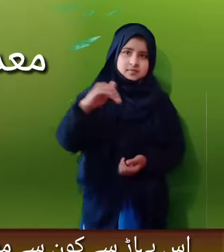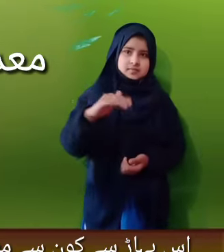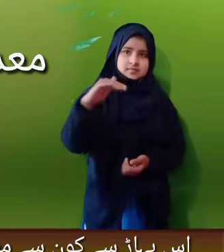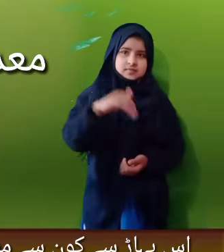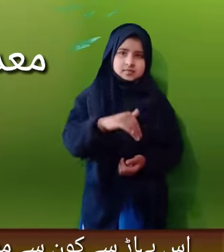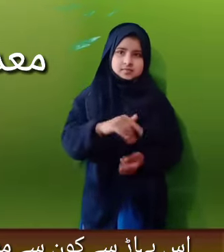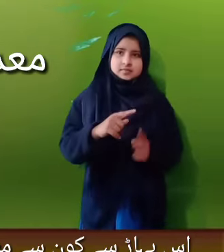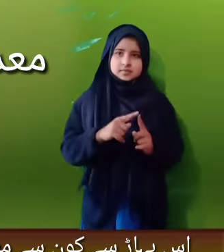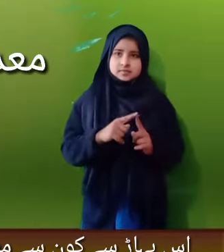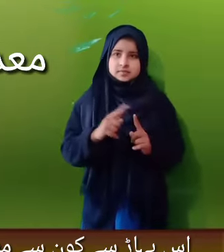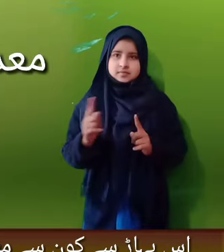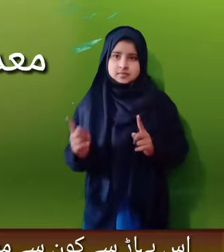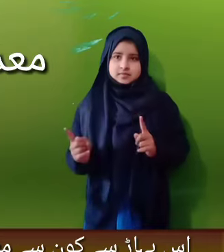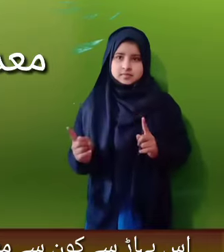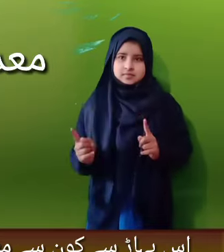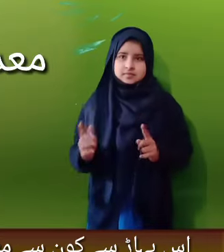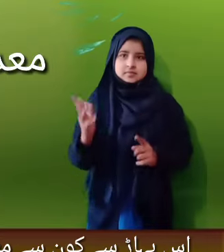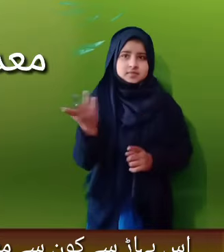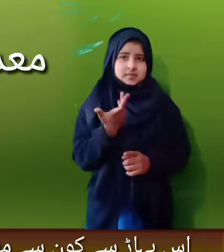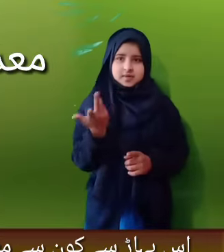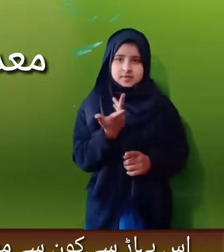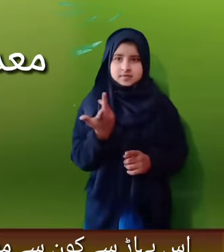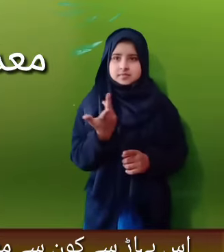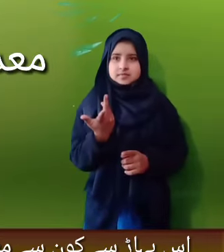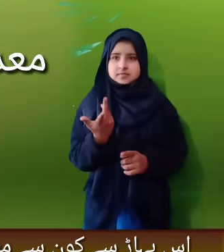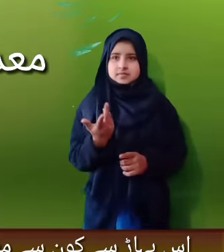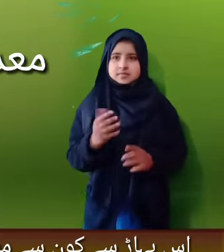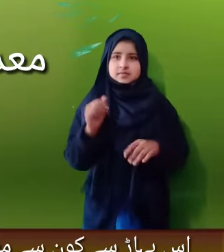पहाड़ से कौन से